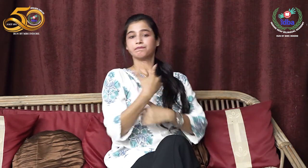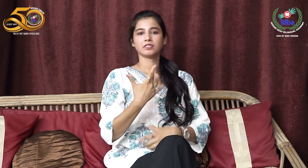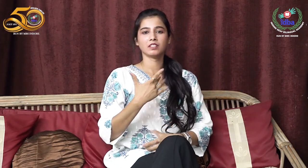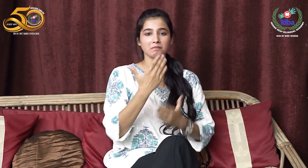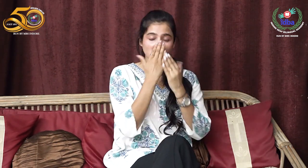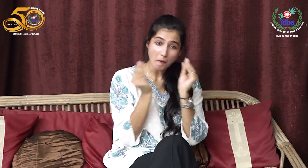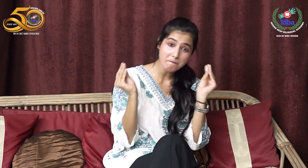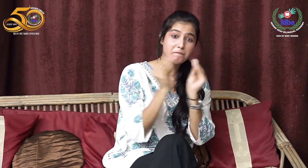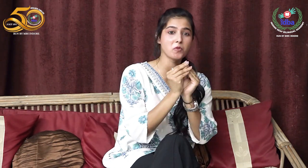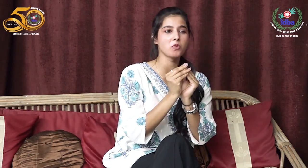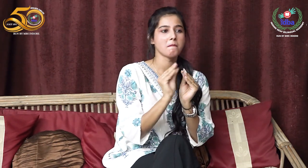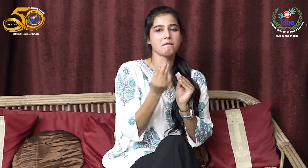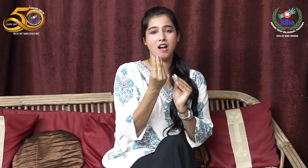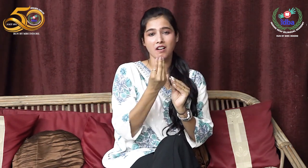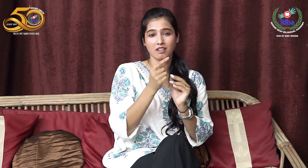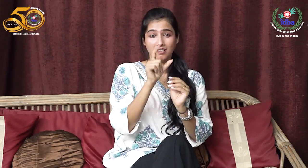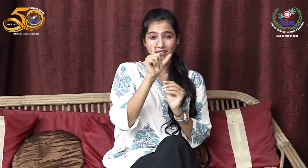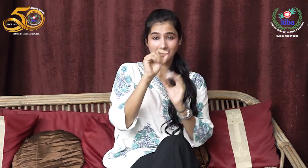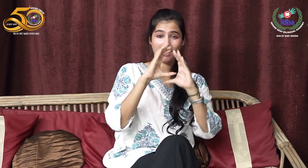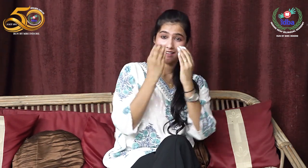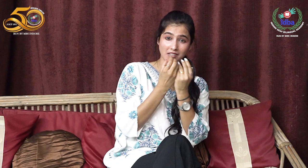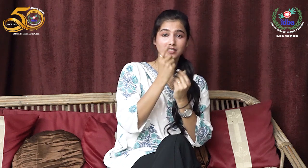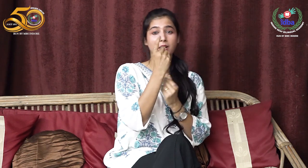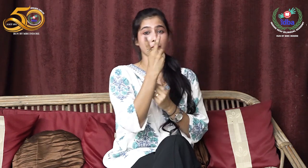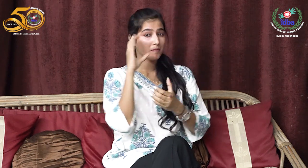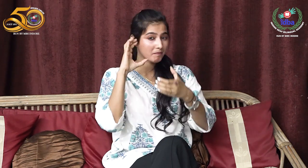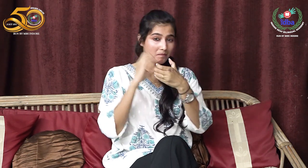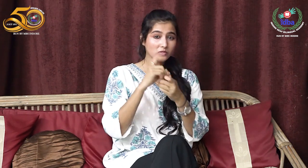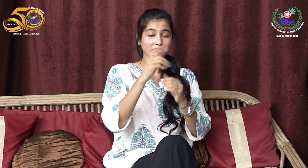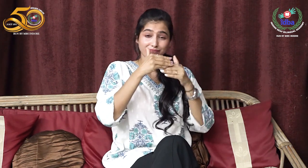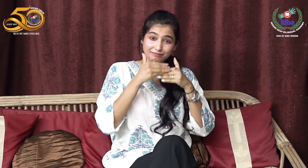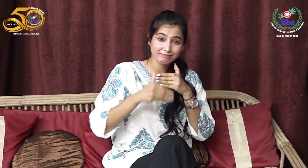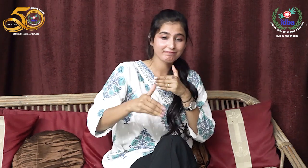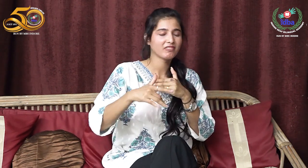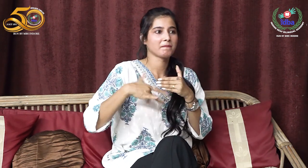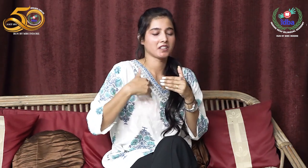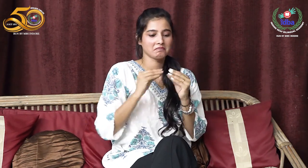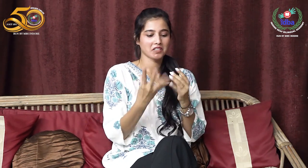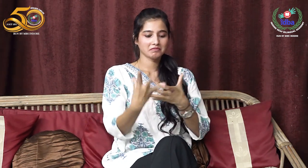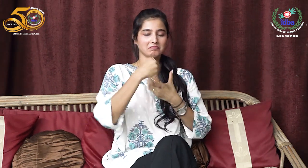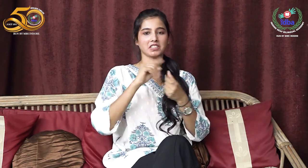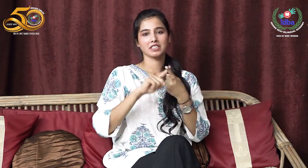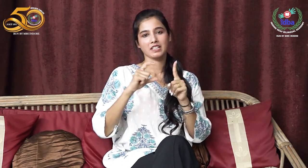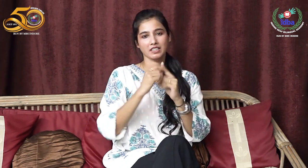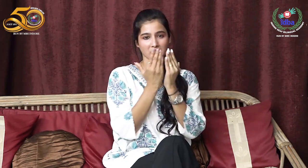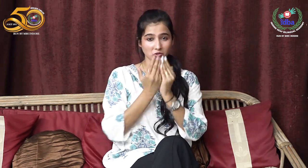जो छूट गई थी ना, वो जो है मुझे करना, जब मेरी पढ़ाई छूट गई थी तो मुझे करना बहुत मुश्किल हो रहा